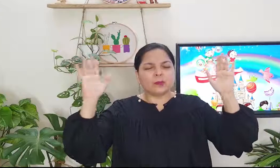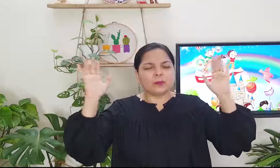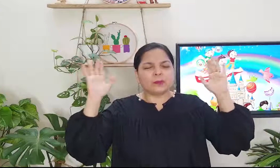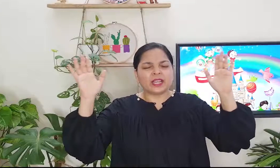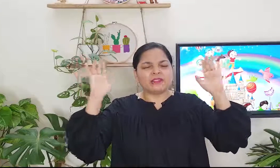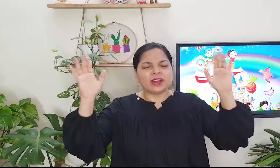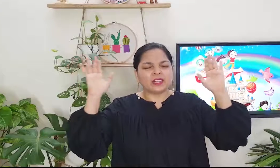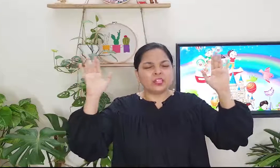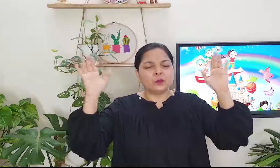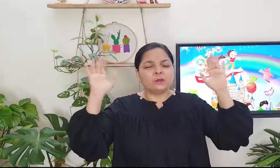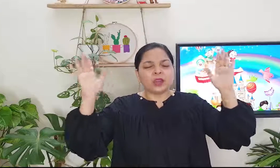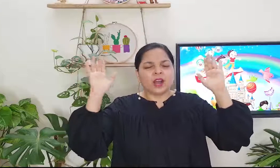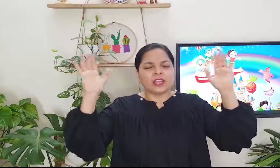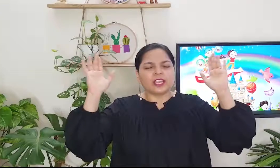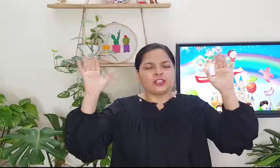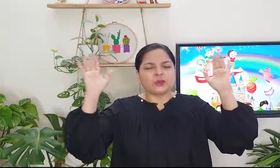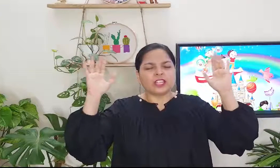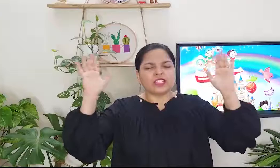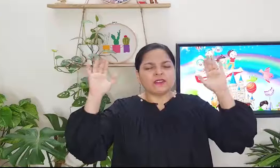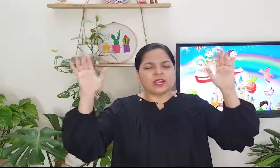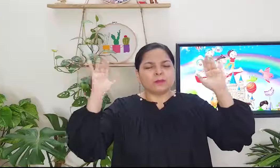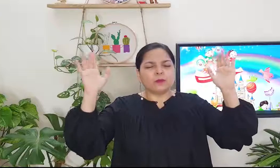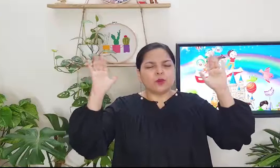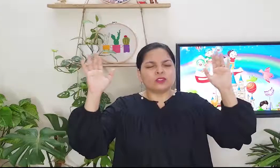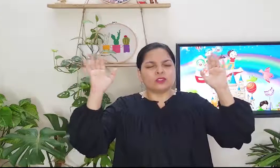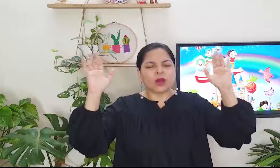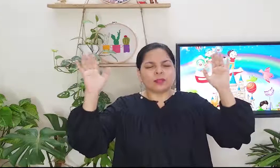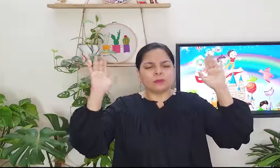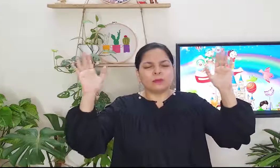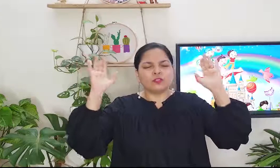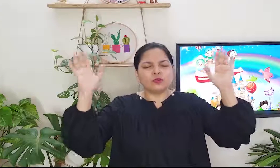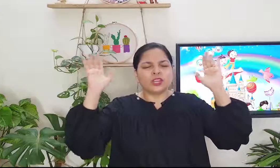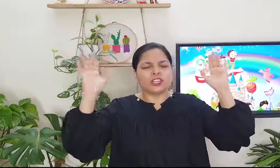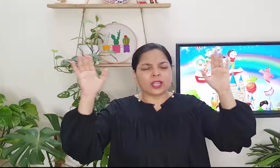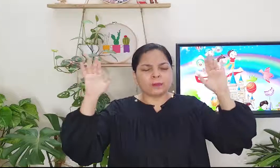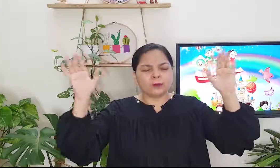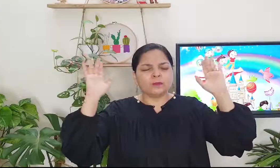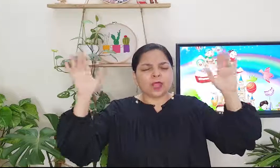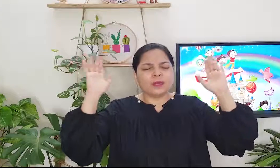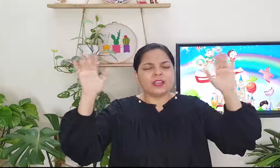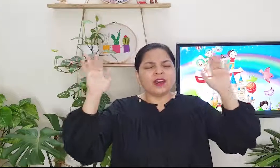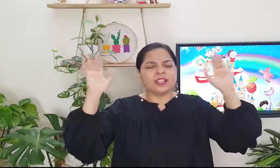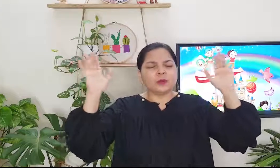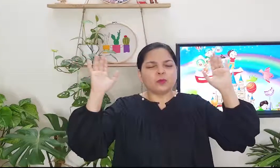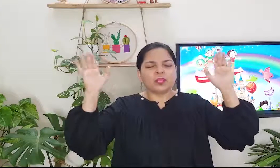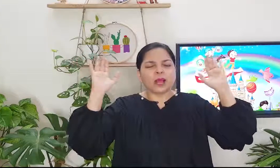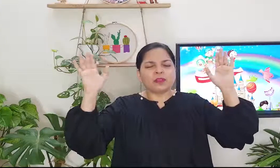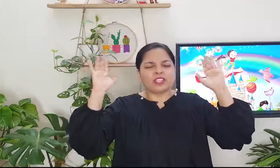প্রভু। হ্যাঁ প্রভু, ইসু এদের জীবনের প্রভু আর স্বামী প্রভু, এরা সুরক্ষিত প্রভু। ধন্যবাদ দিচ্ছি প্রভু, এদের মধ্যে